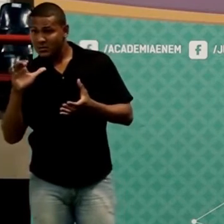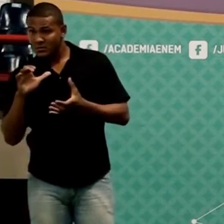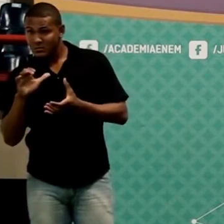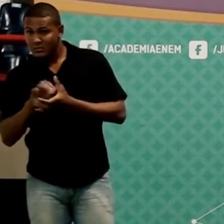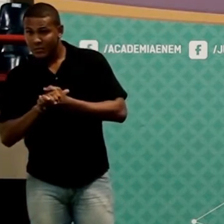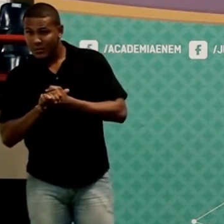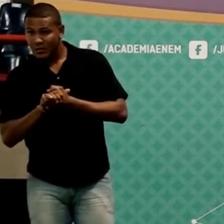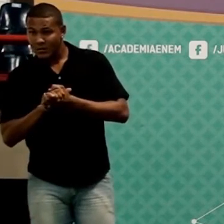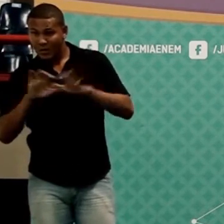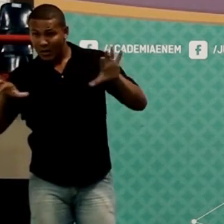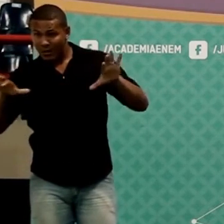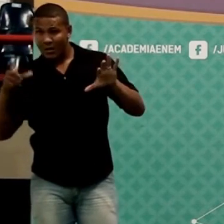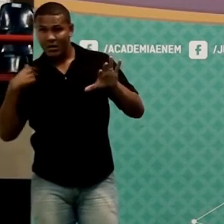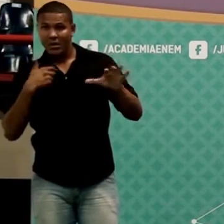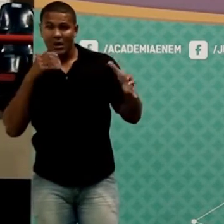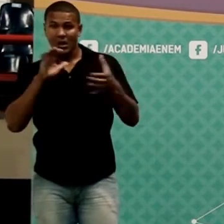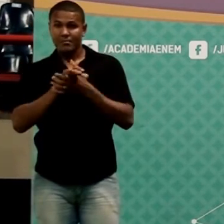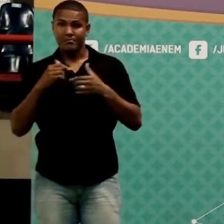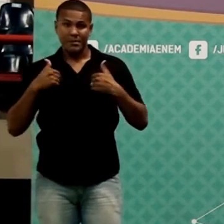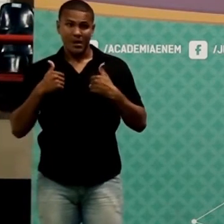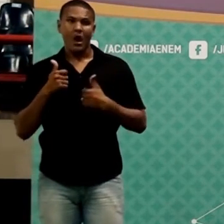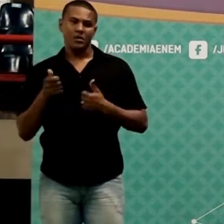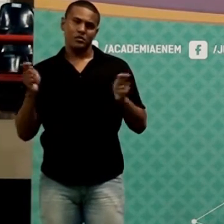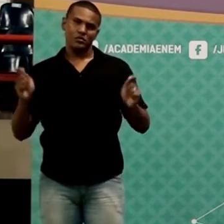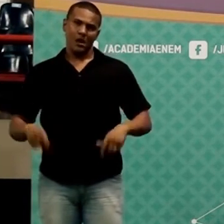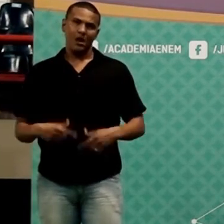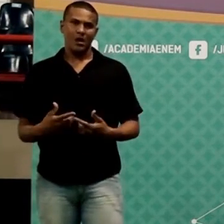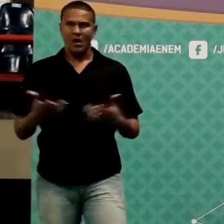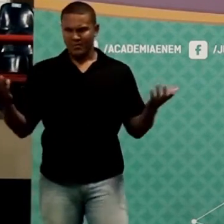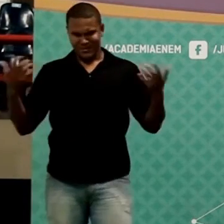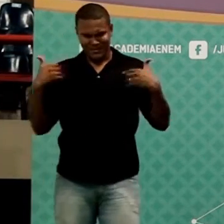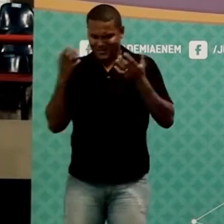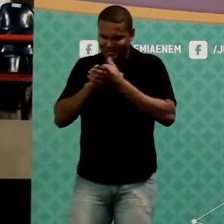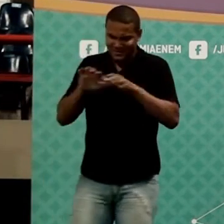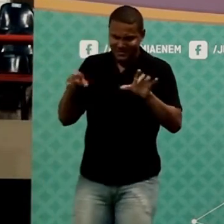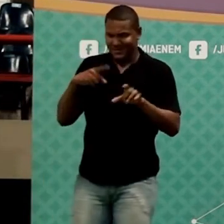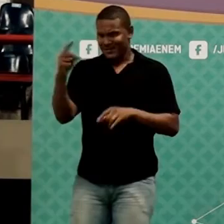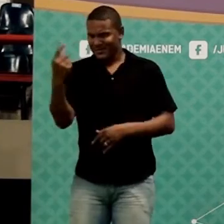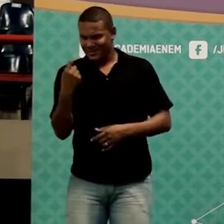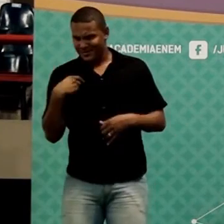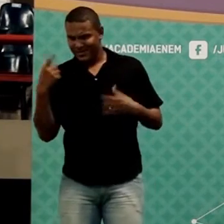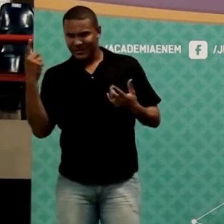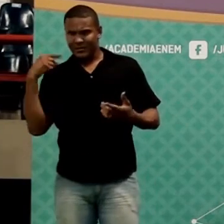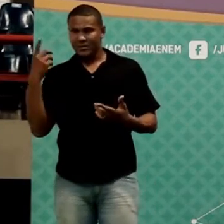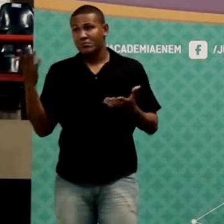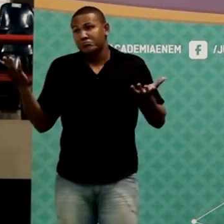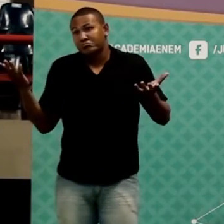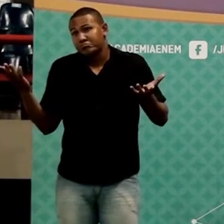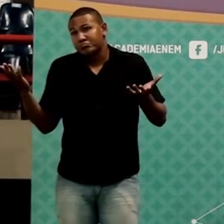comigo, a gente faz essa reunião. Mas eu não vou me separar para ter você.